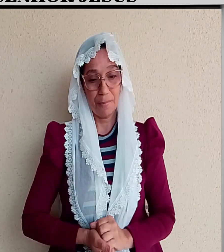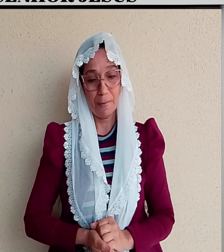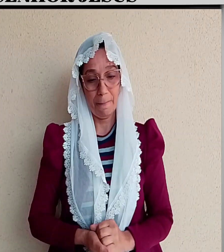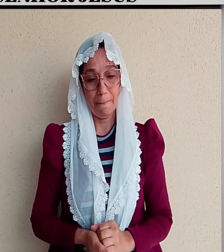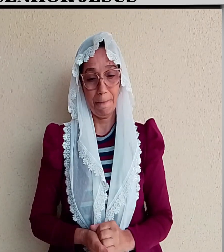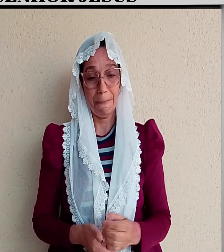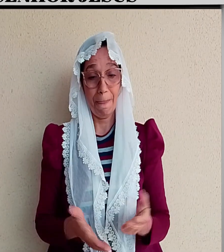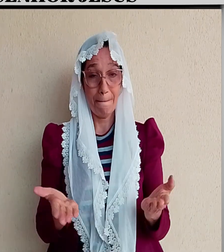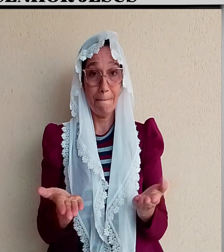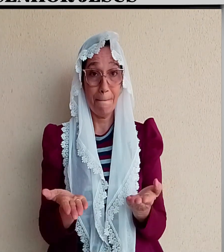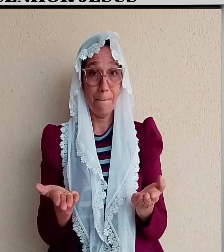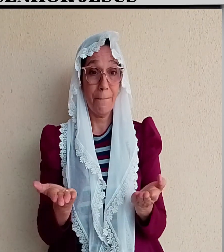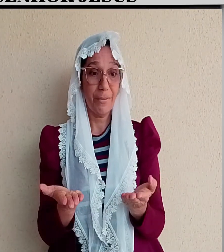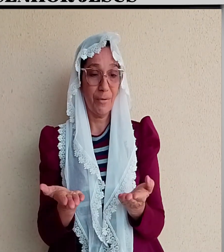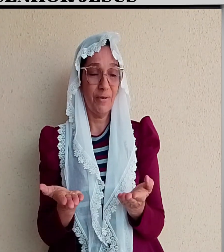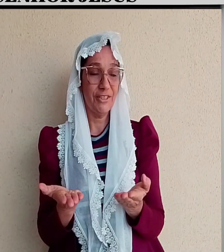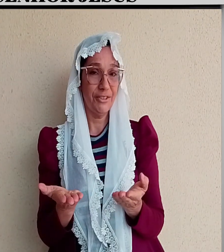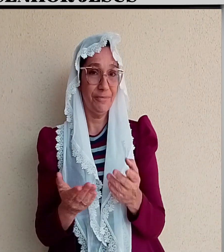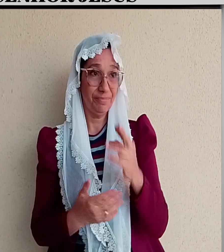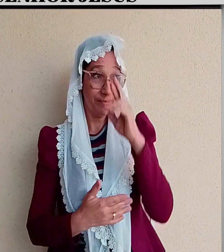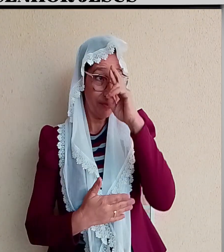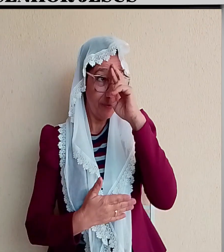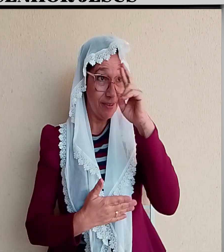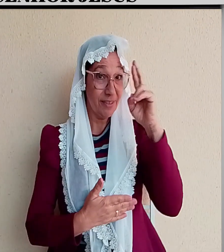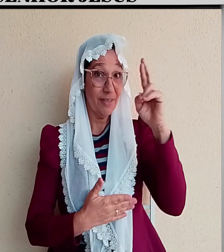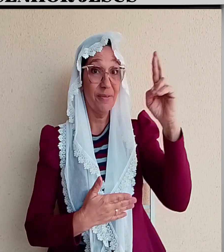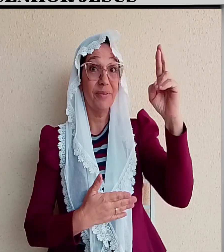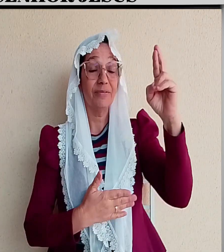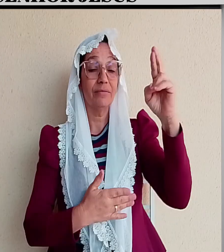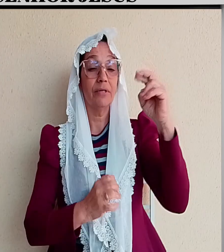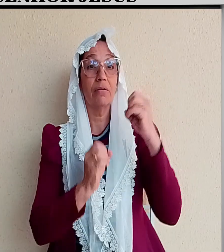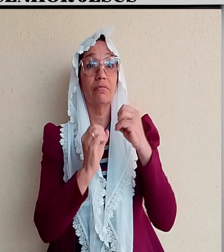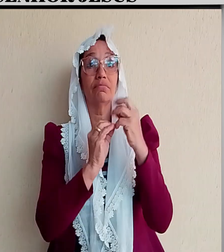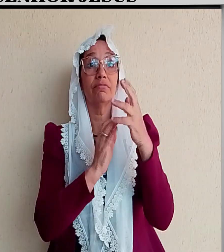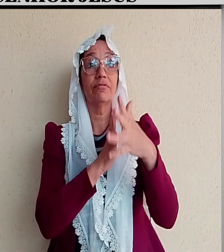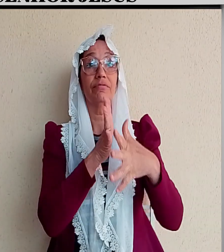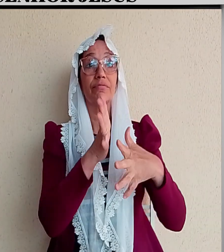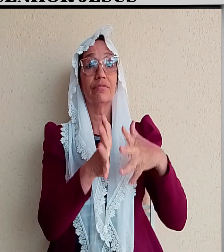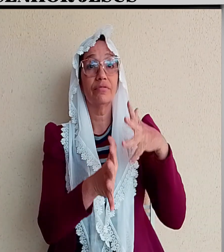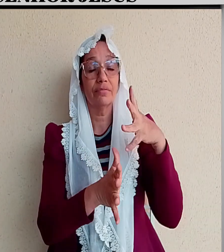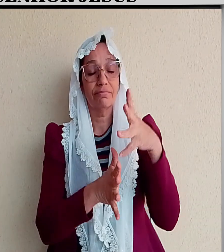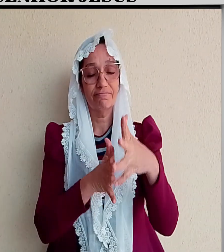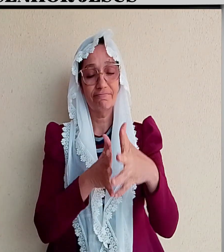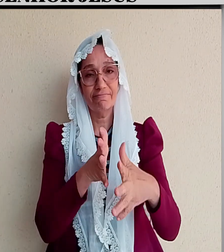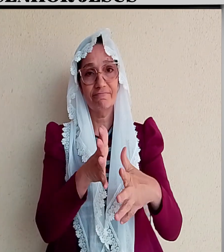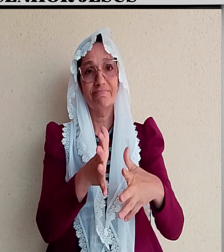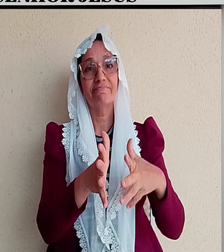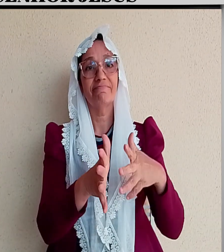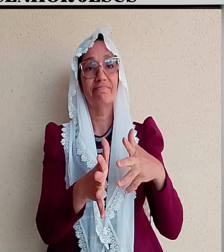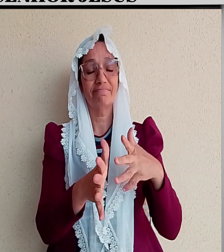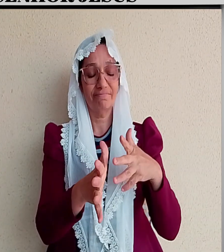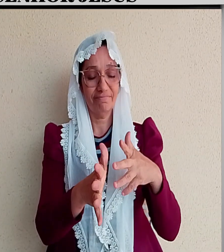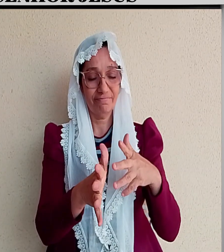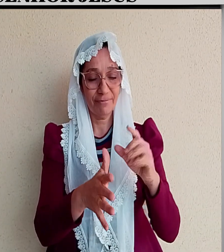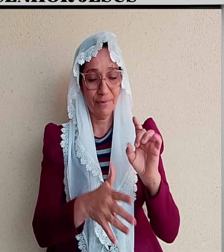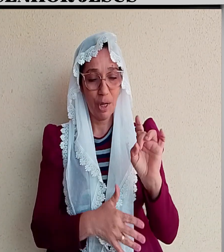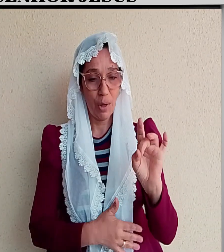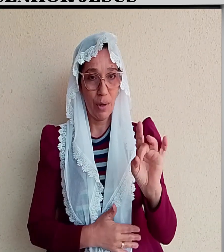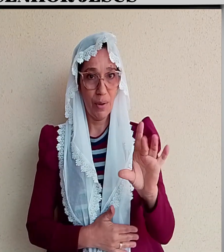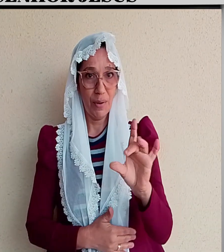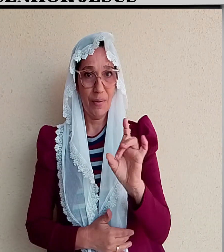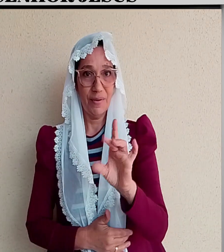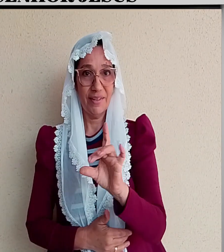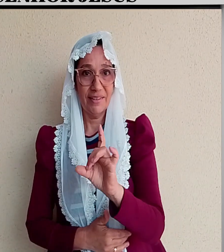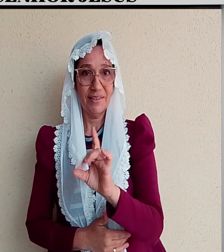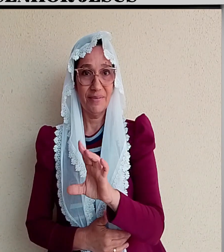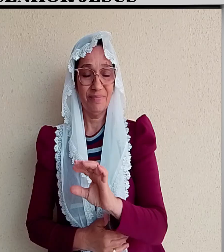fazer entender a Tua vontade, se aproximarmos dEle, e como fala na Santa Palavra, que nós possamos se ajuntar, se reunir para uma